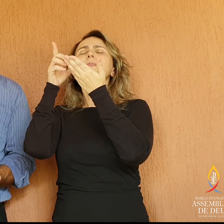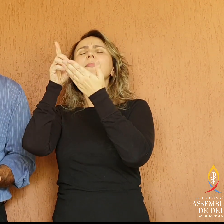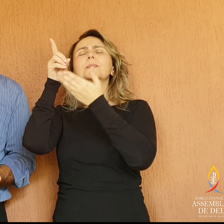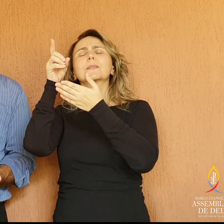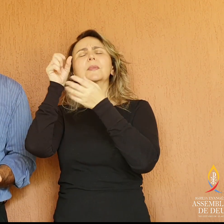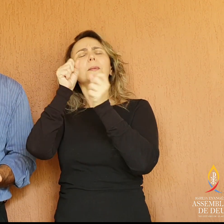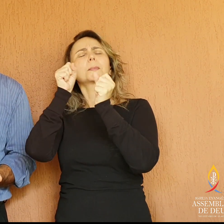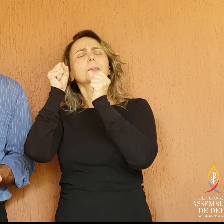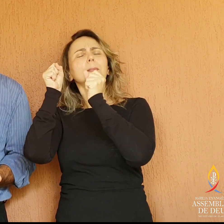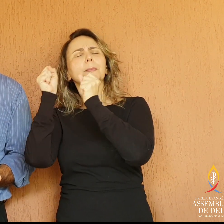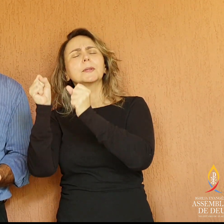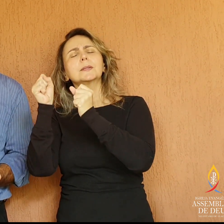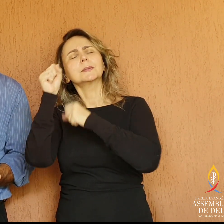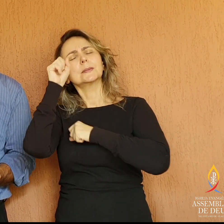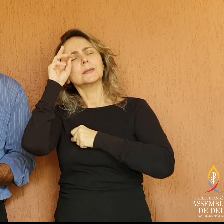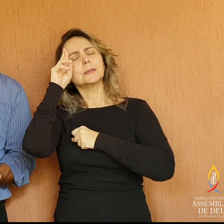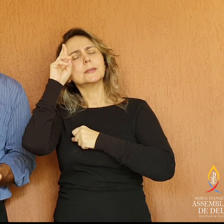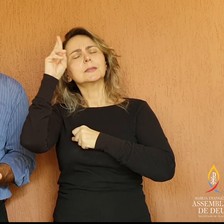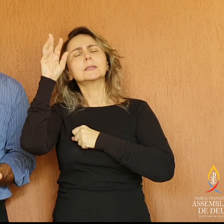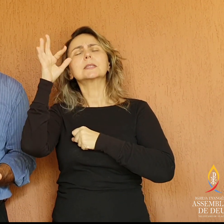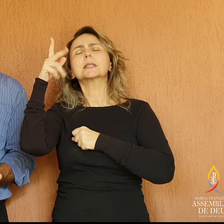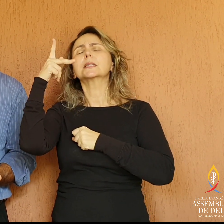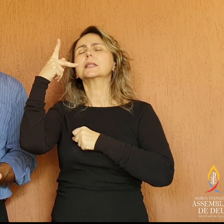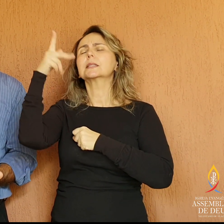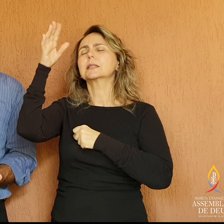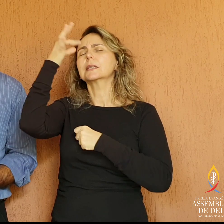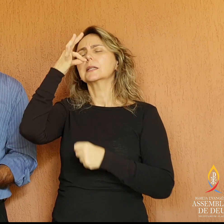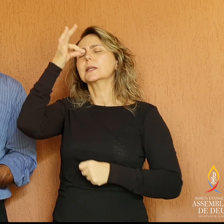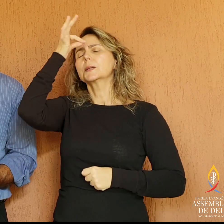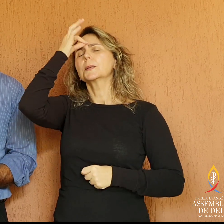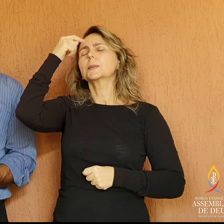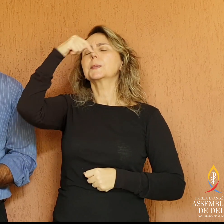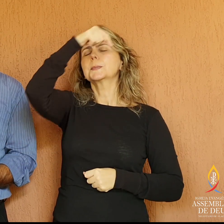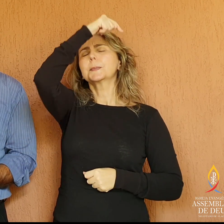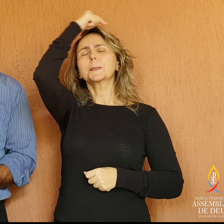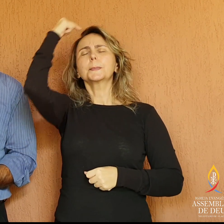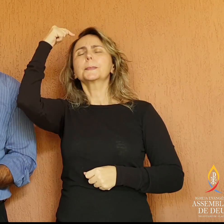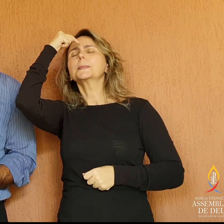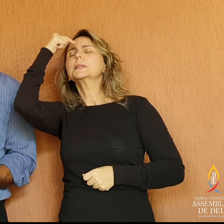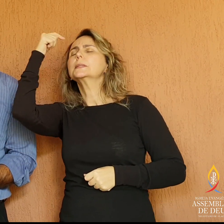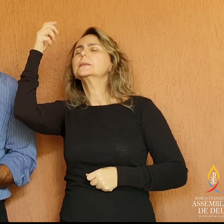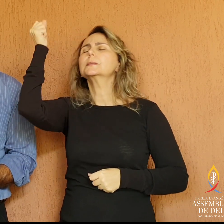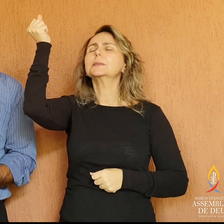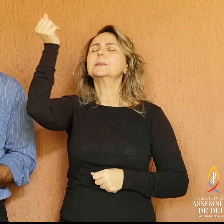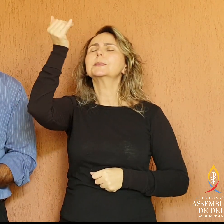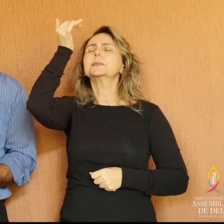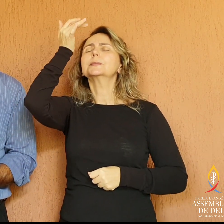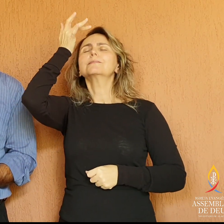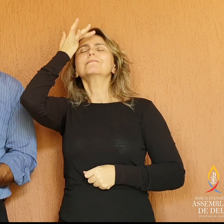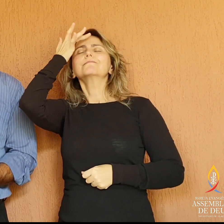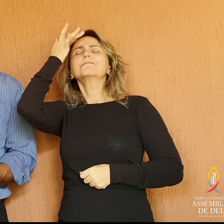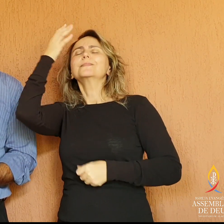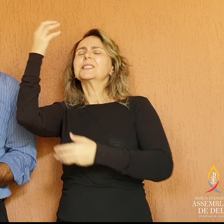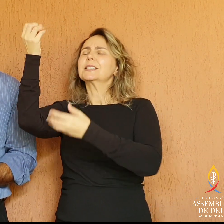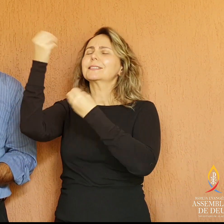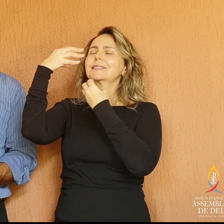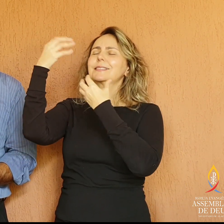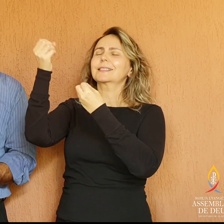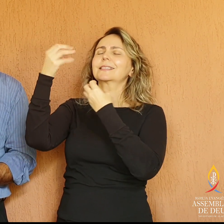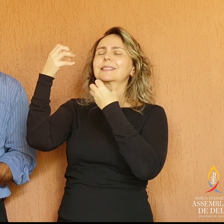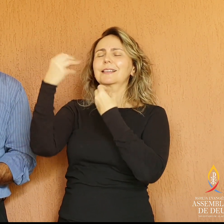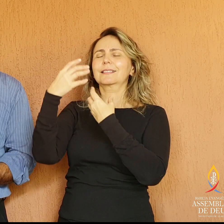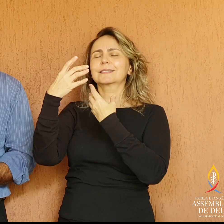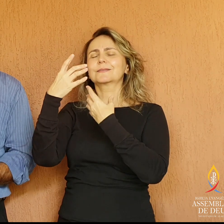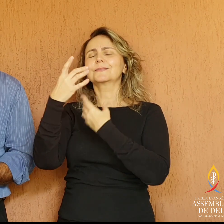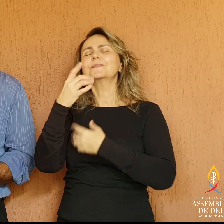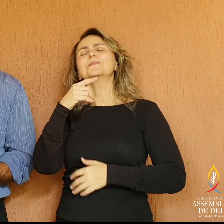vez mais, através do teu Espírito, nos revelar as Santas Escrituras. E que nós